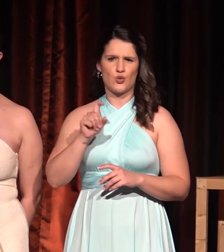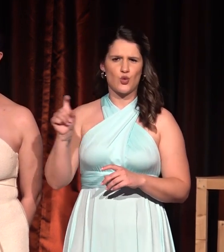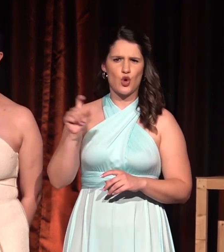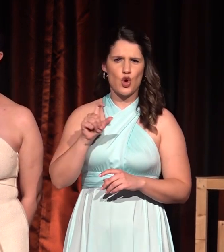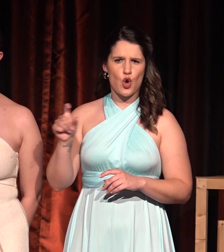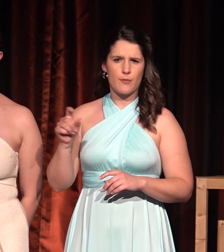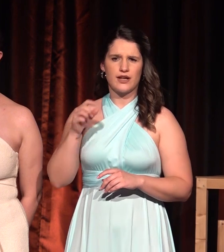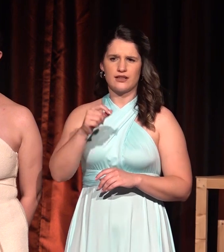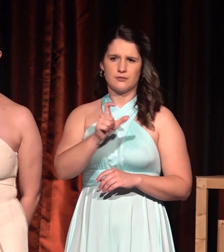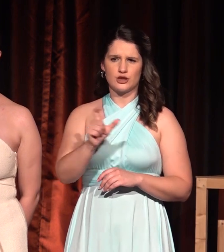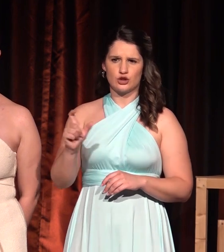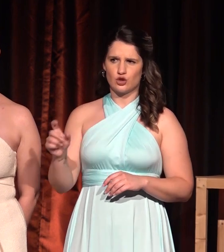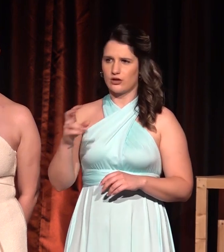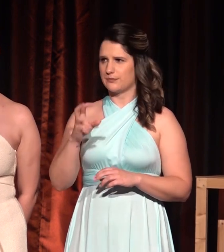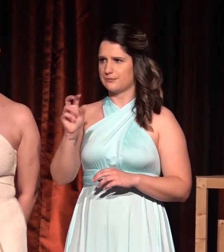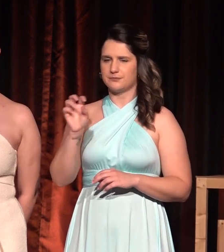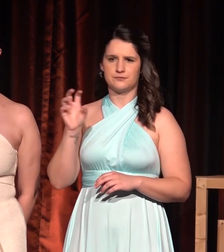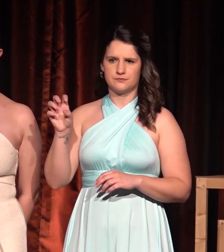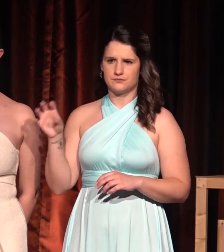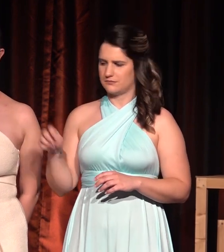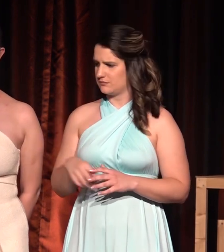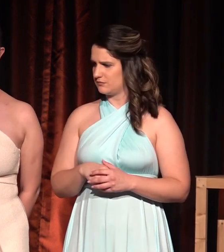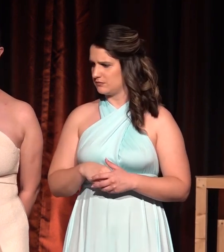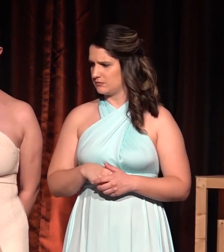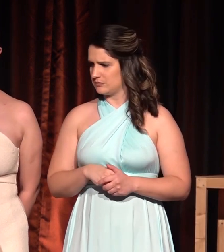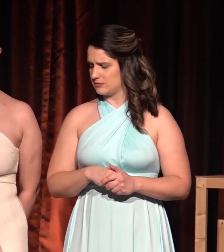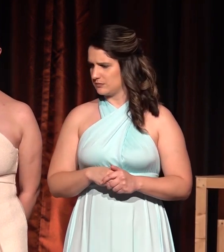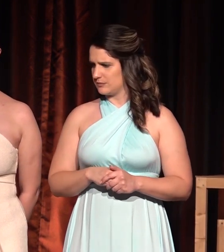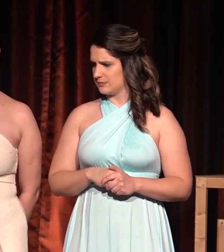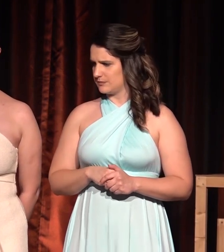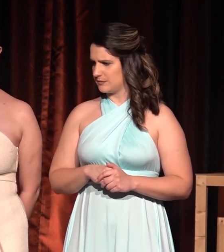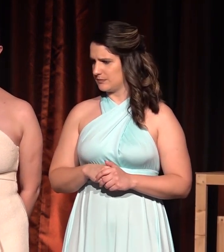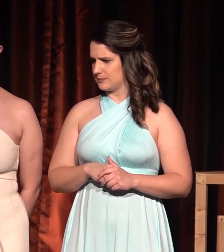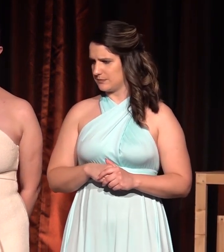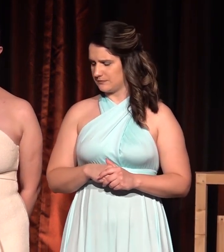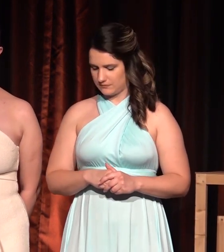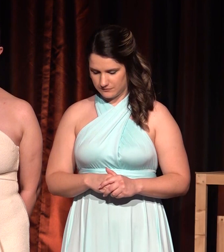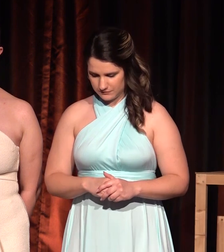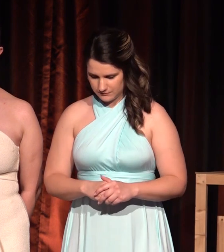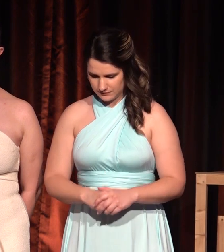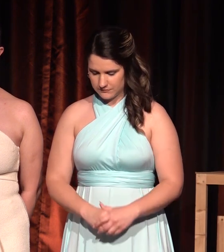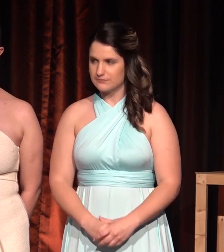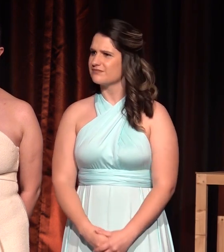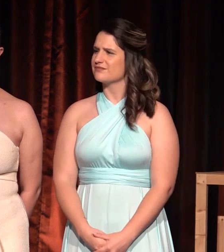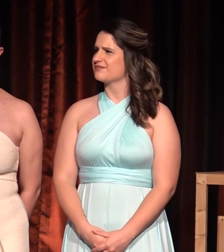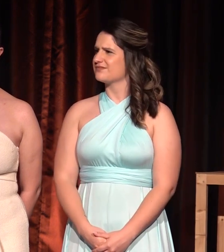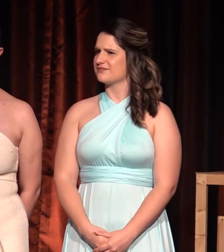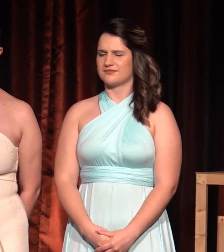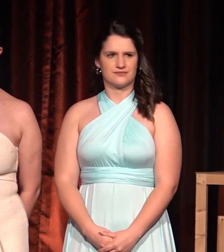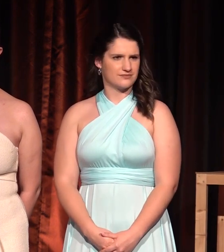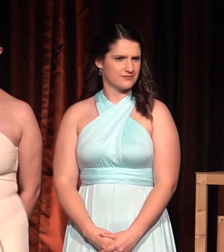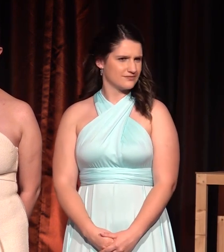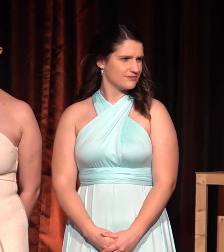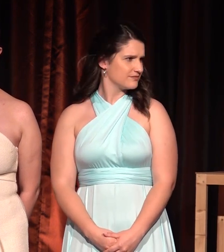Amb l'alumnat D, Alexandra Aixendri, Pau Fabregat, David Guards, Jordi José, Airam